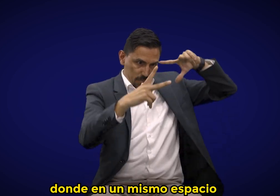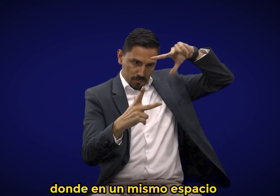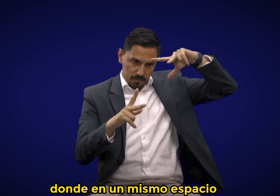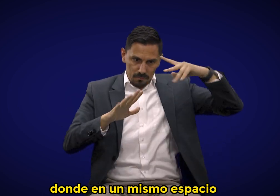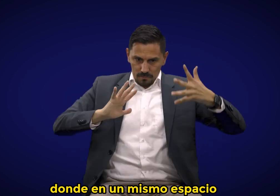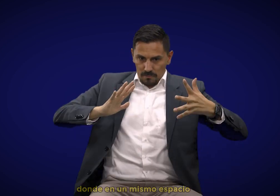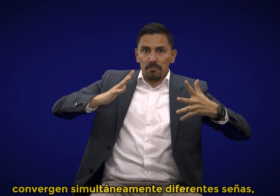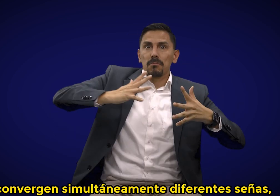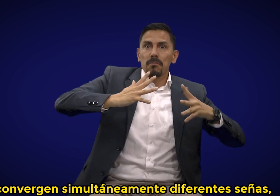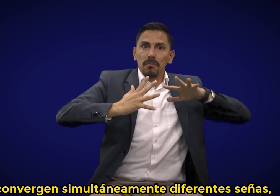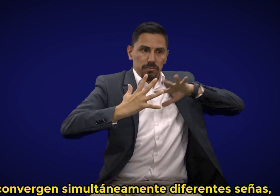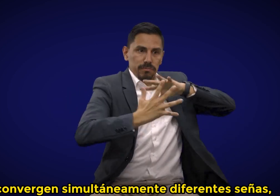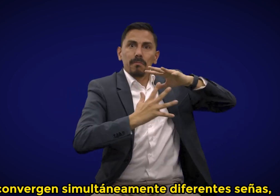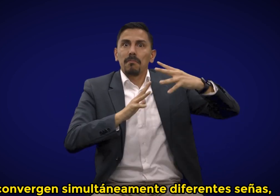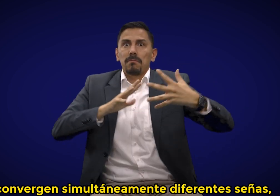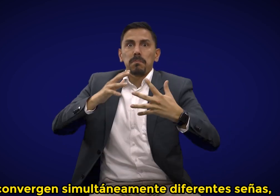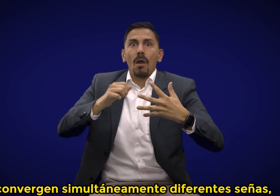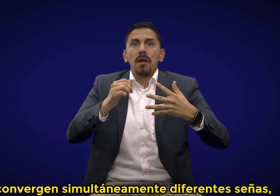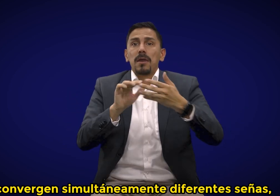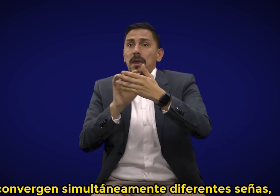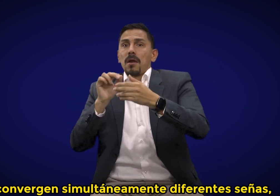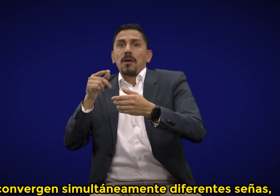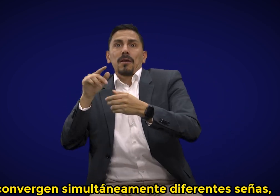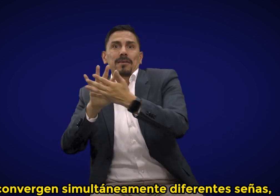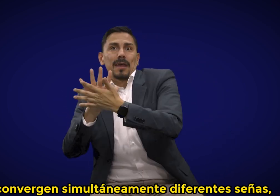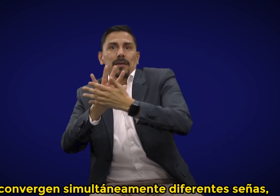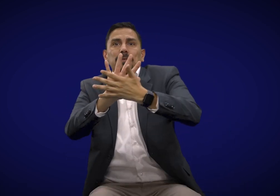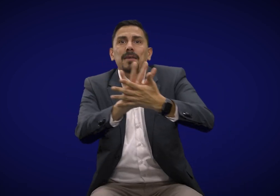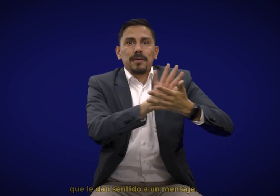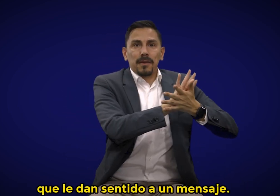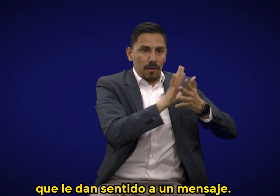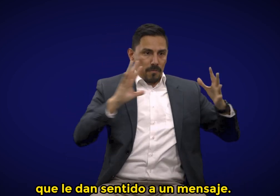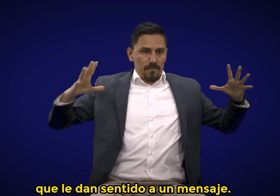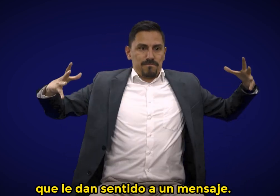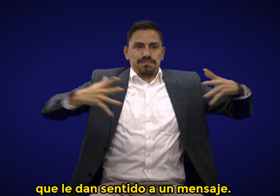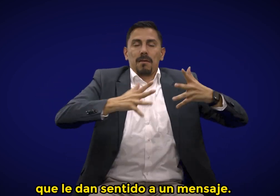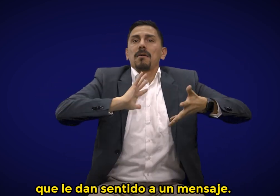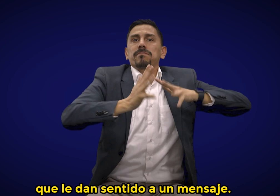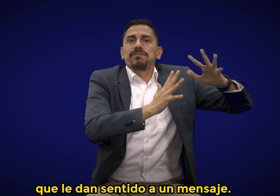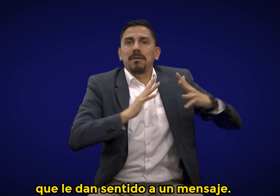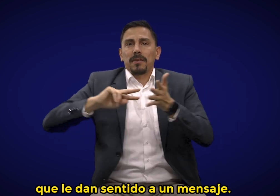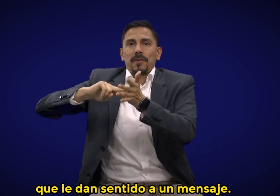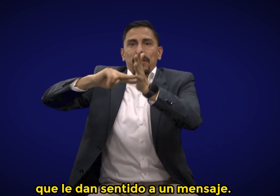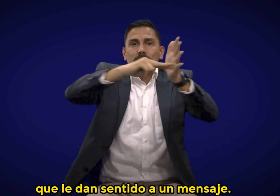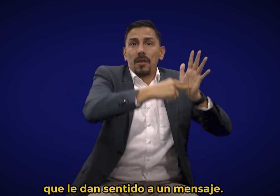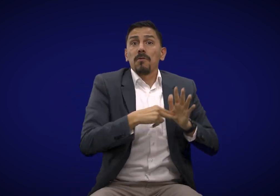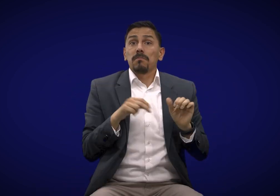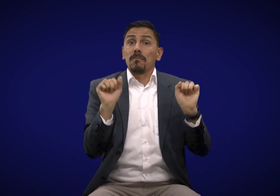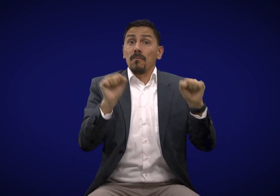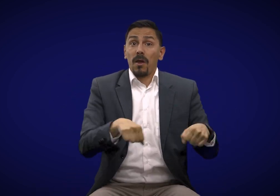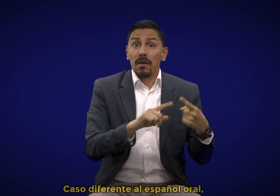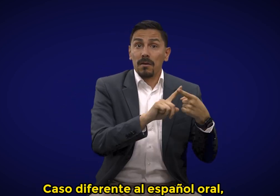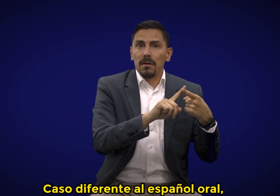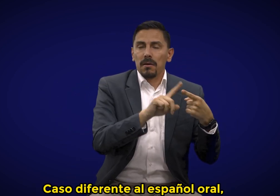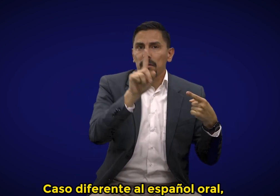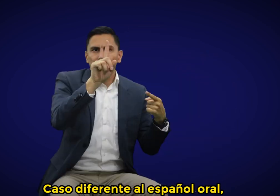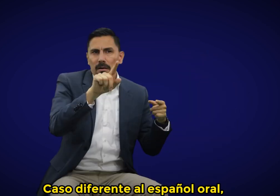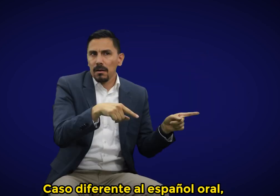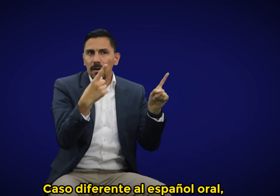mismo espacio convergen simultáneamente diferentes señas que le dan sentido a un mensaje. Caso diferente al